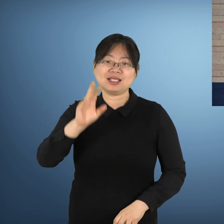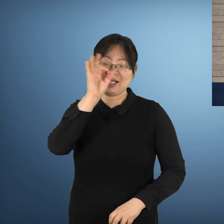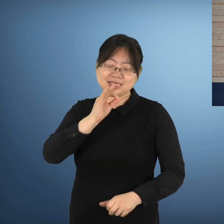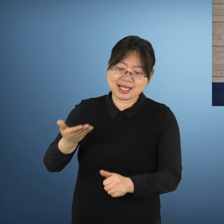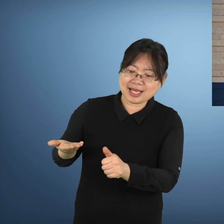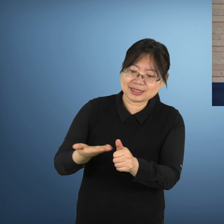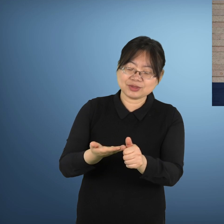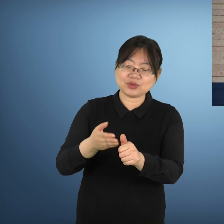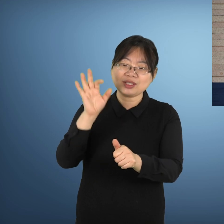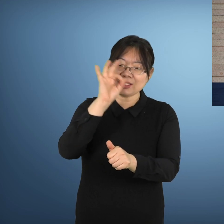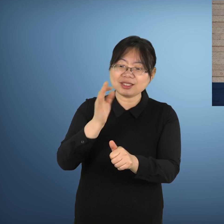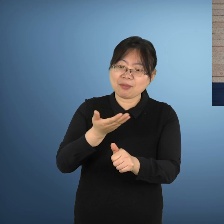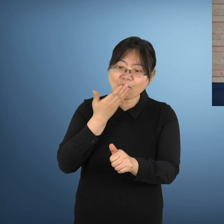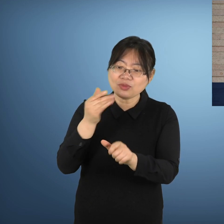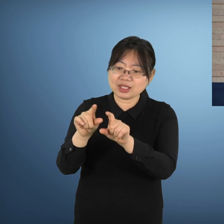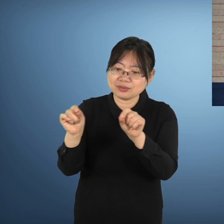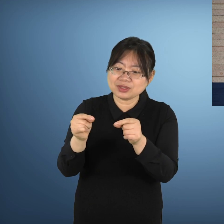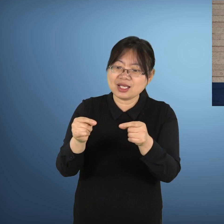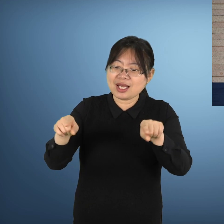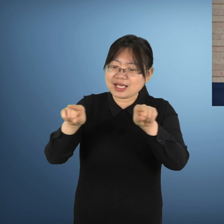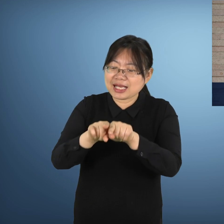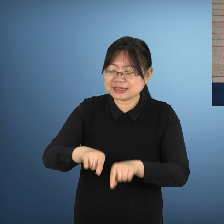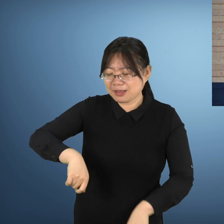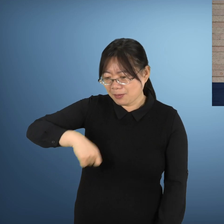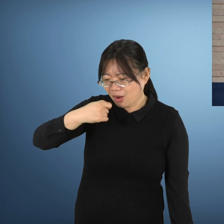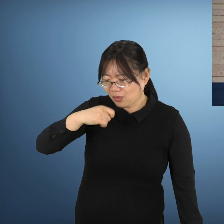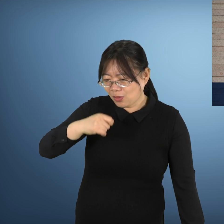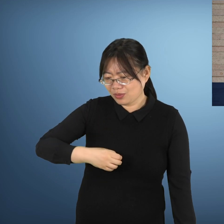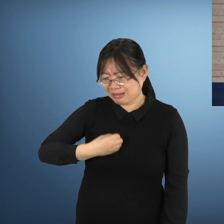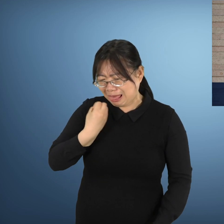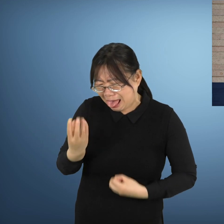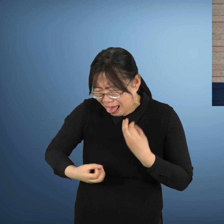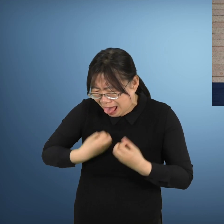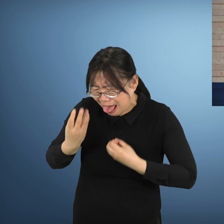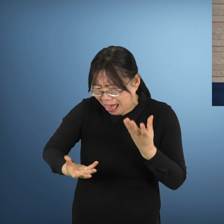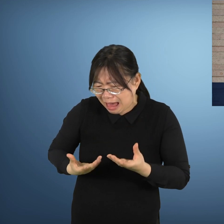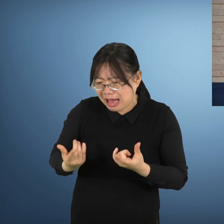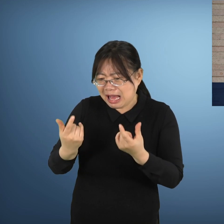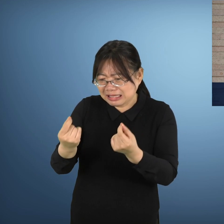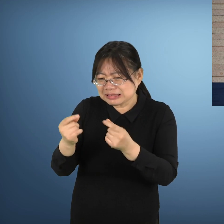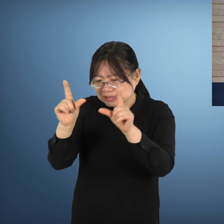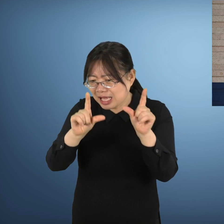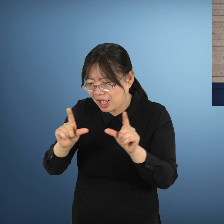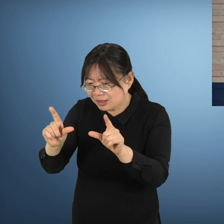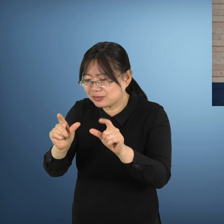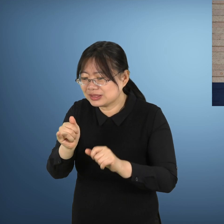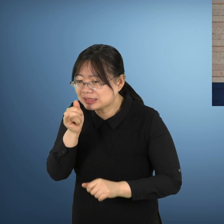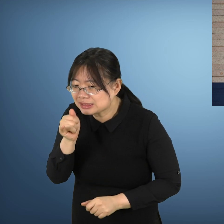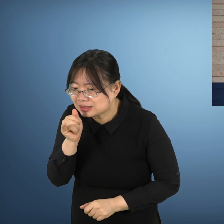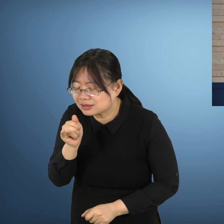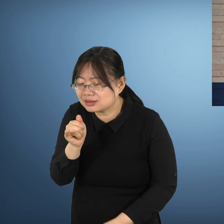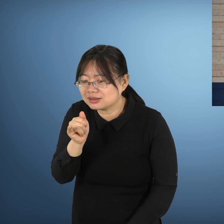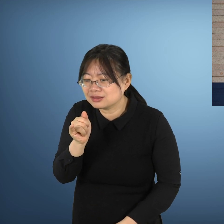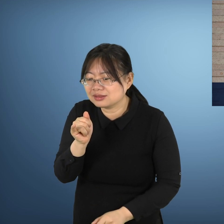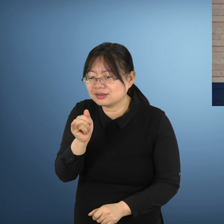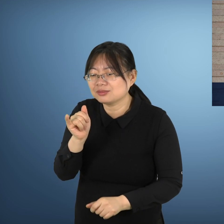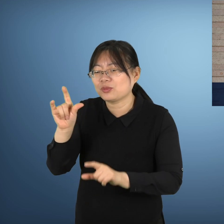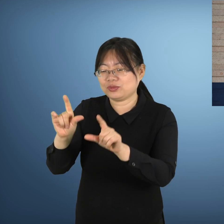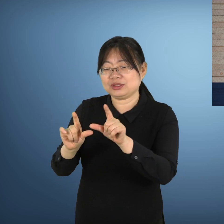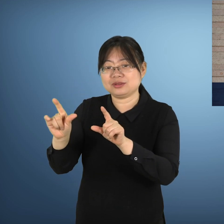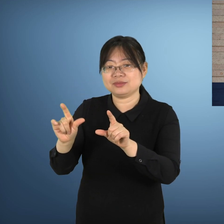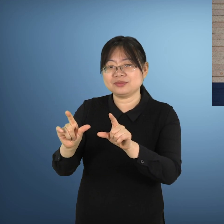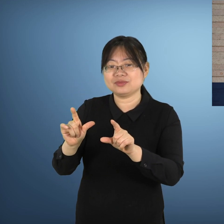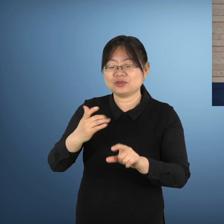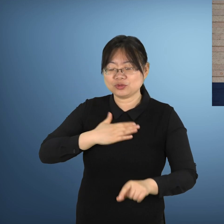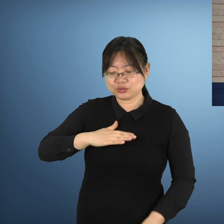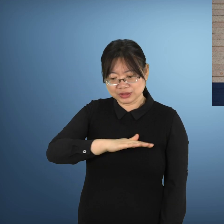치고 돼지를 먹는, 돼지가 먹는 음식을 먹고 토하는. 베드로가 그랬어요. 그런데 지금